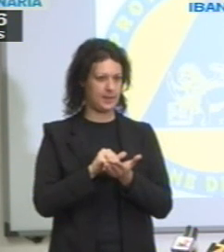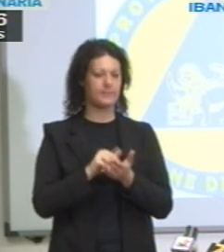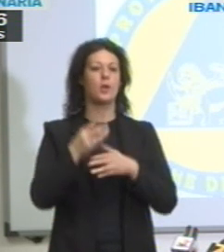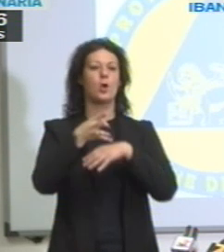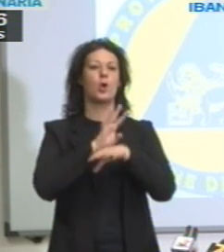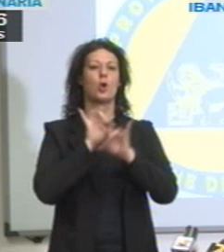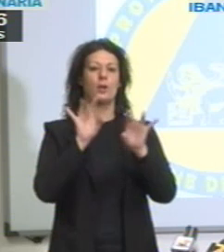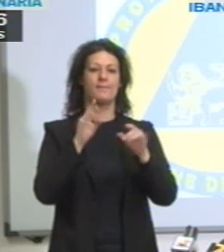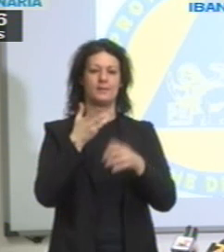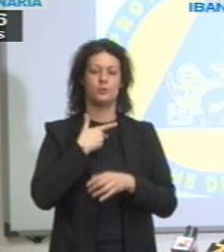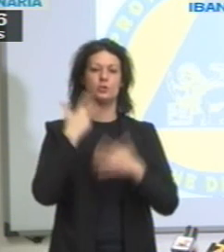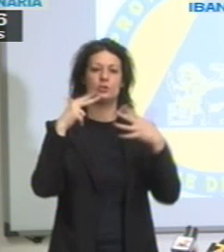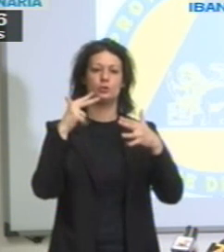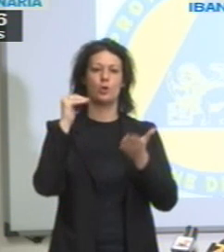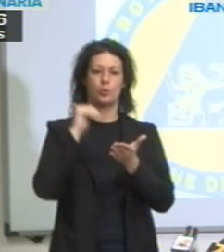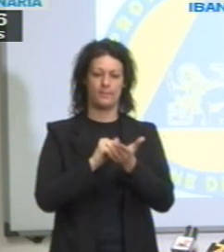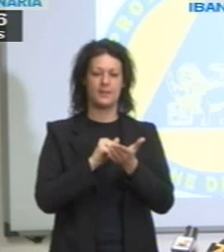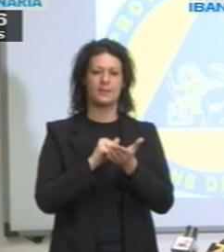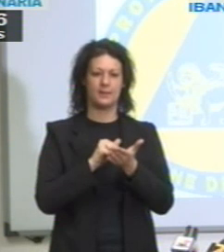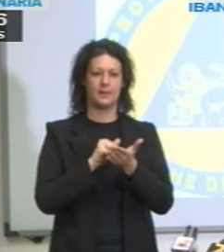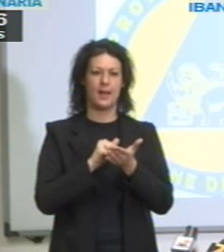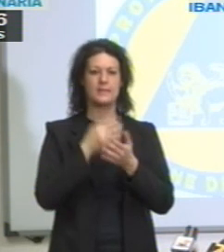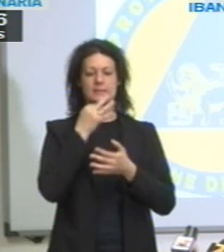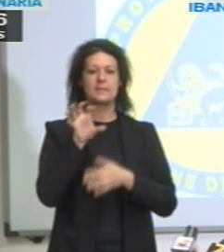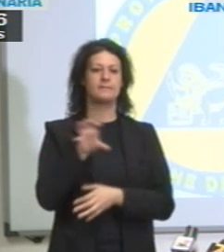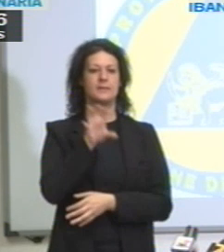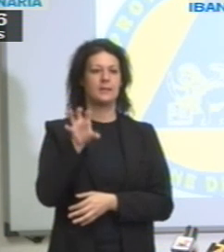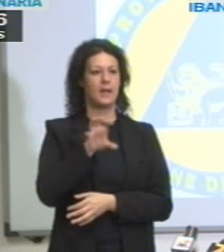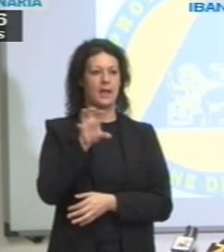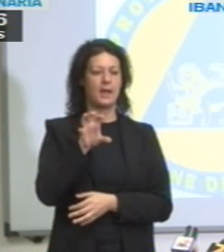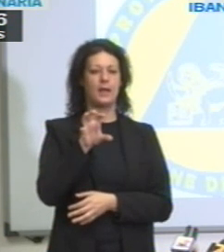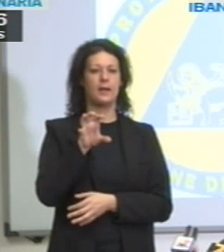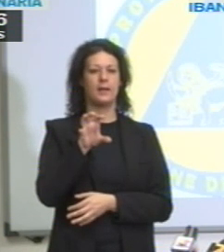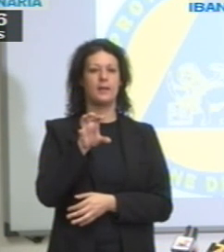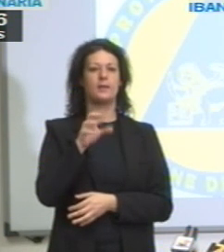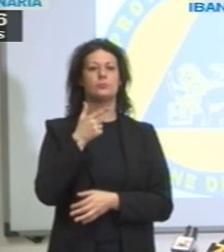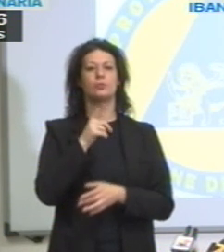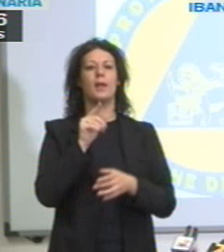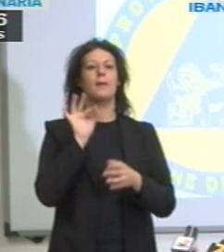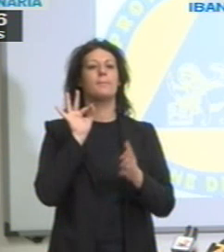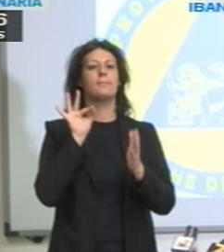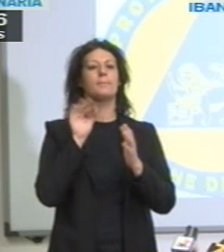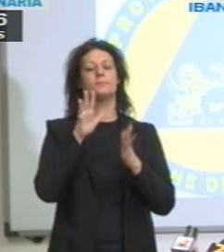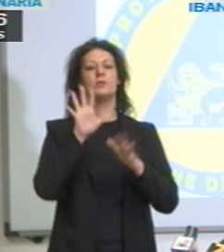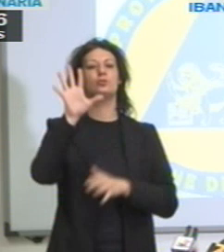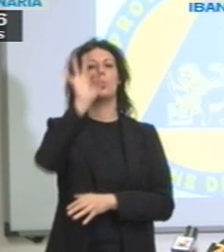positivi 18.139, quindi siamo attorno con un indice, come dire, di positività pari al 5%,